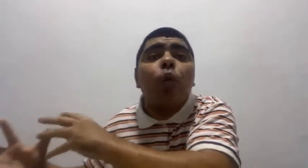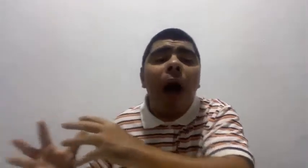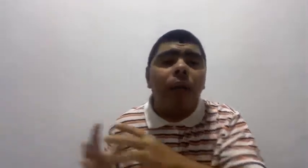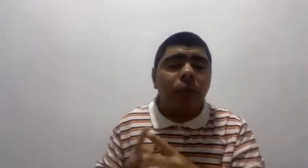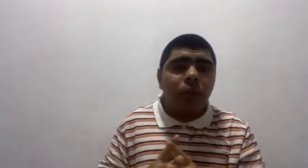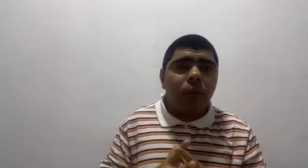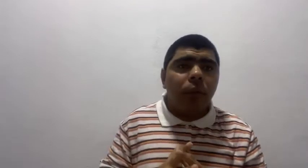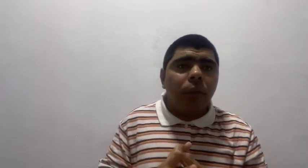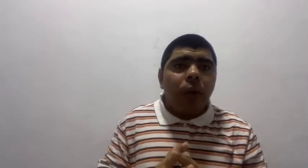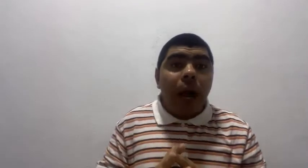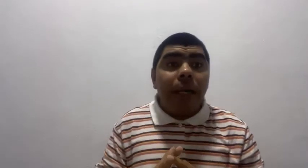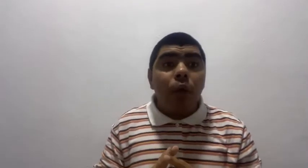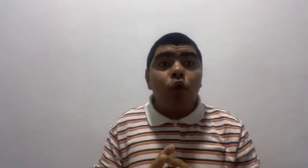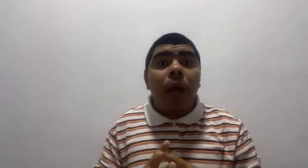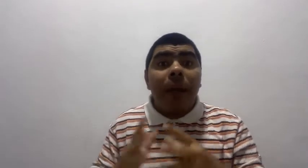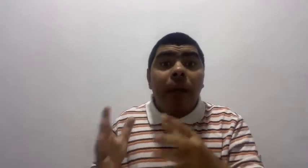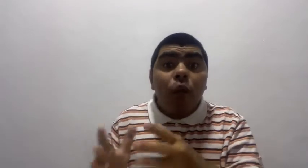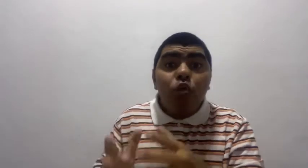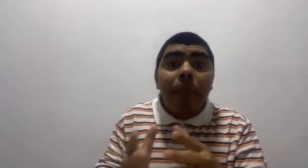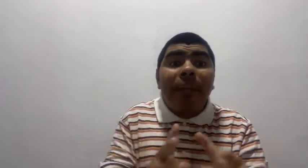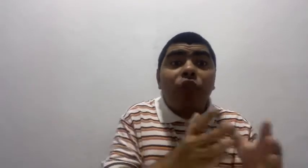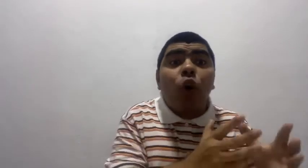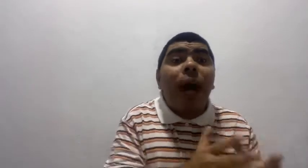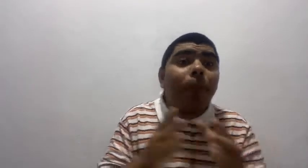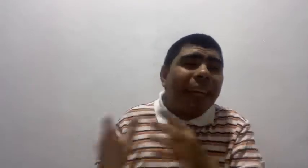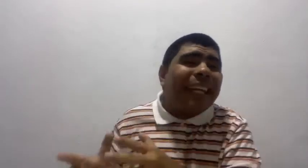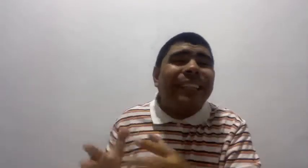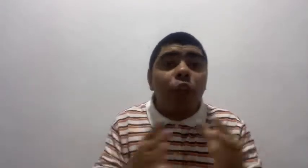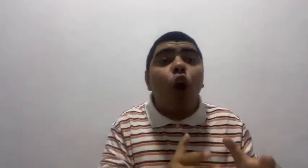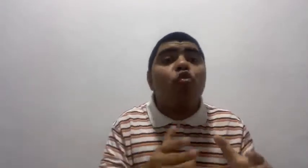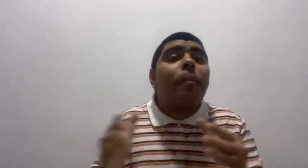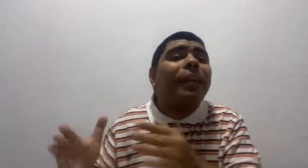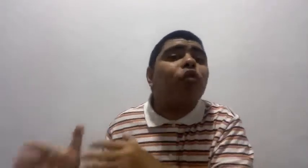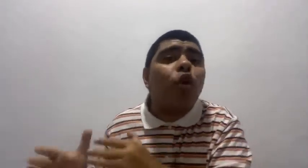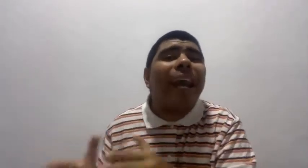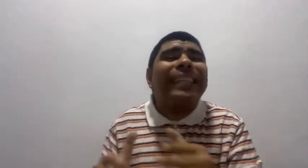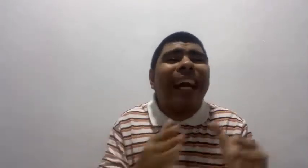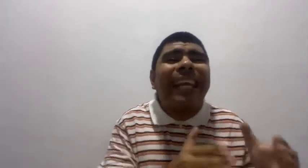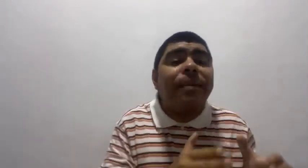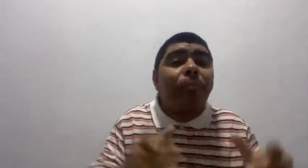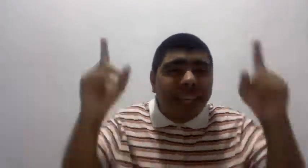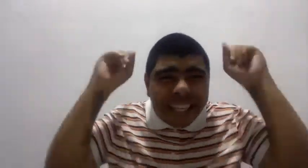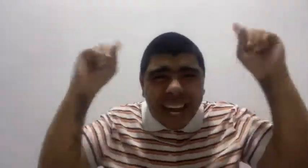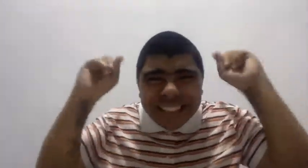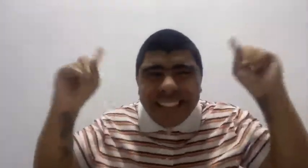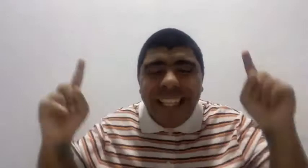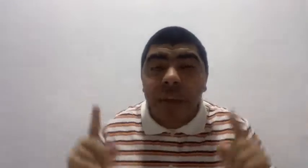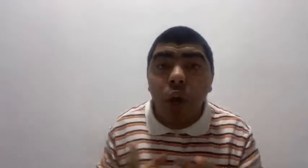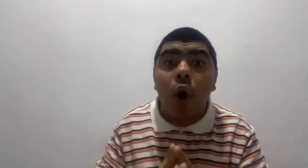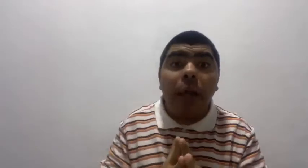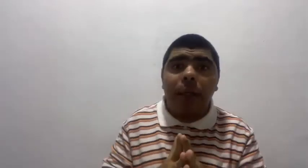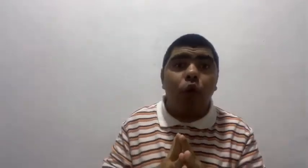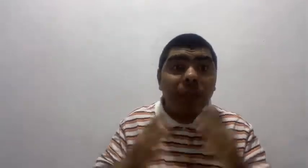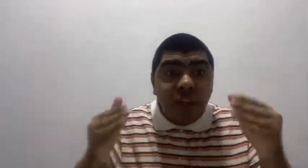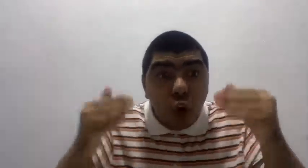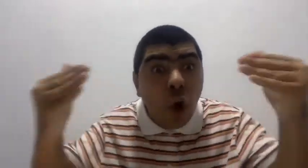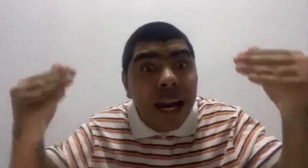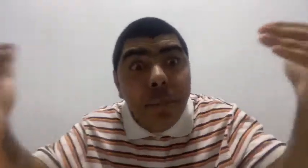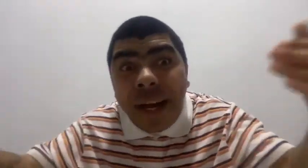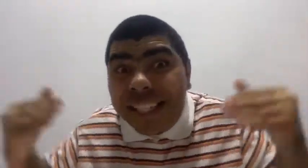espiritual. Aleluya. Ve, una persona plena en Dios, una persona que está limpia delante de Dios. Aleluya. Y eso es lo que el Padre